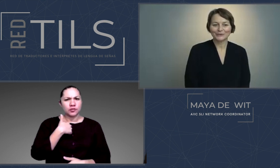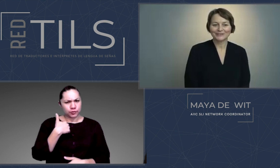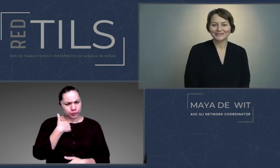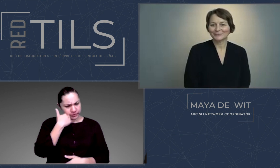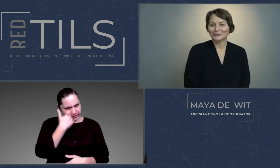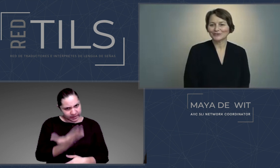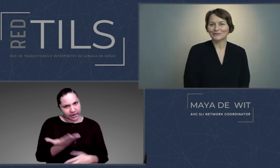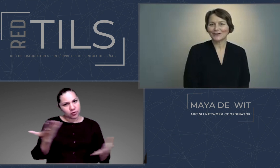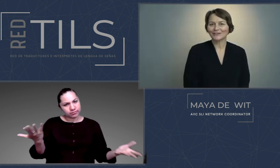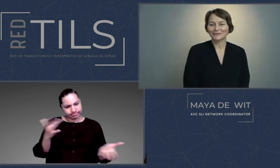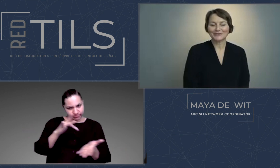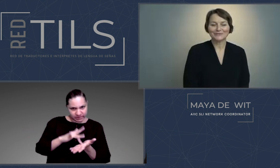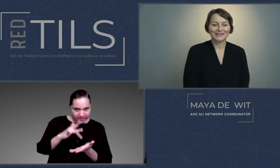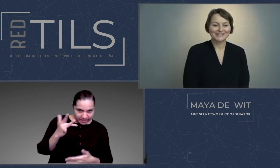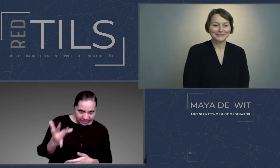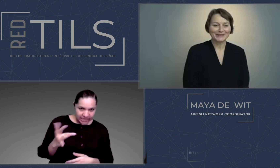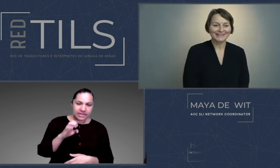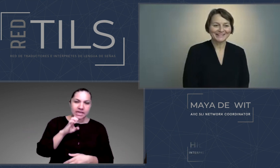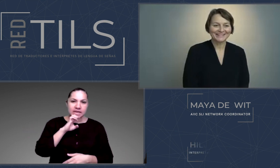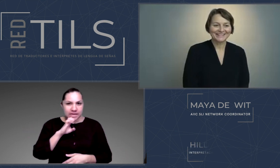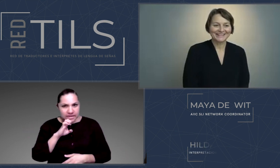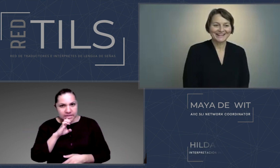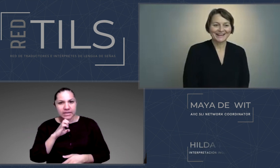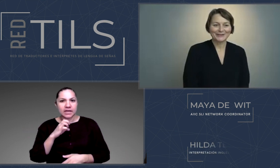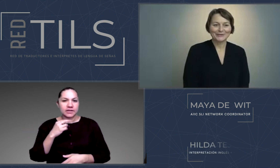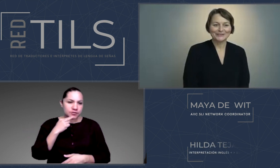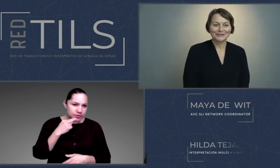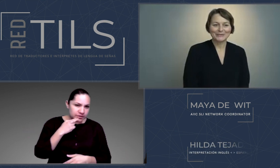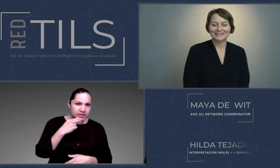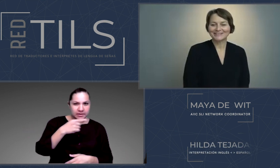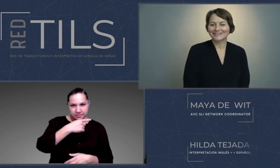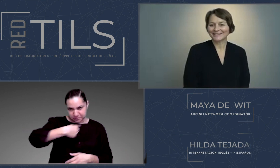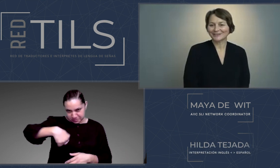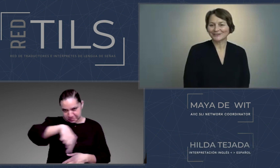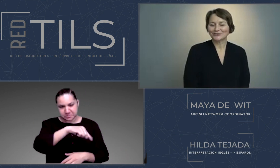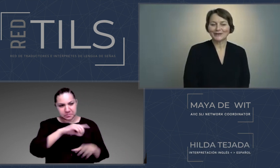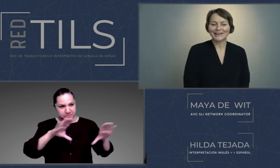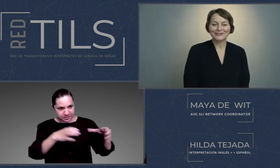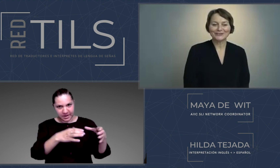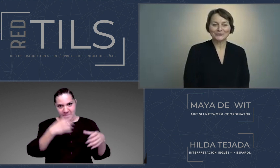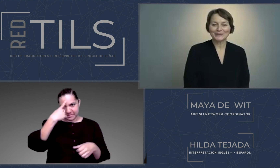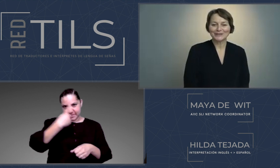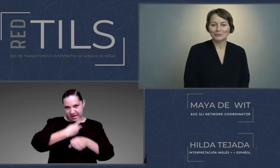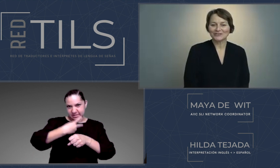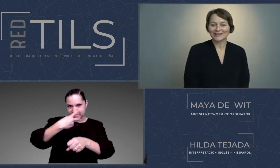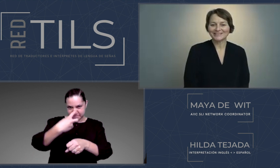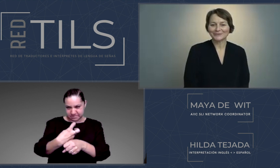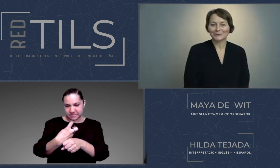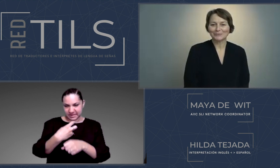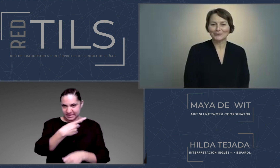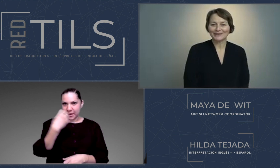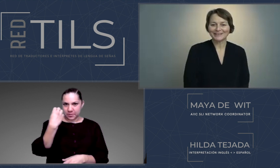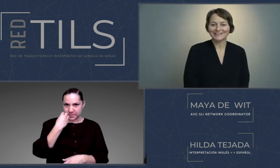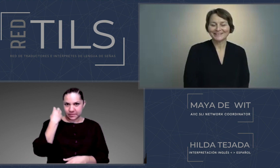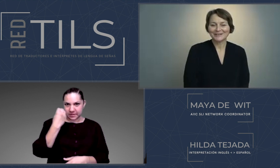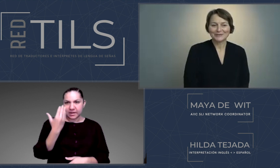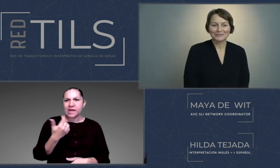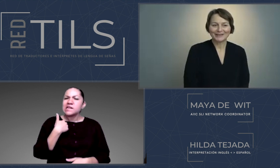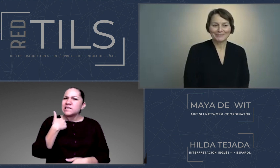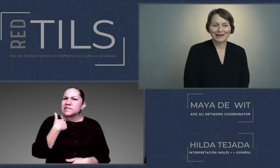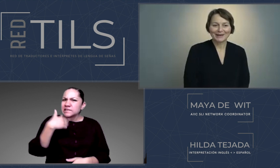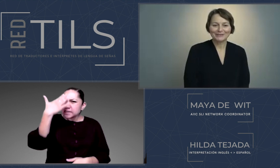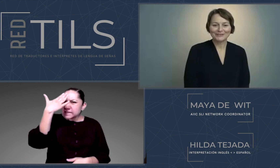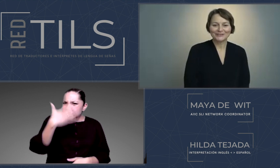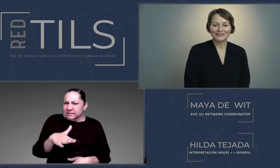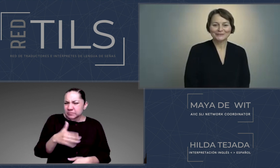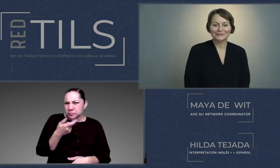a Erika first of y all, a for Noé en inviting primer me. lugar por I know it's invitarme. a bit strange to be Sé que doing es un this poco remotely, extraño hacer